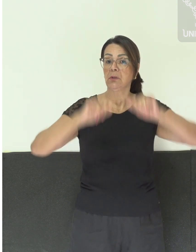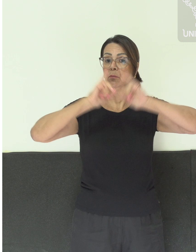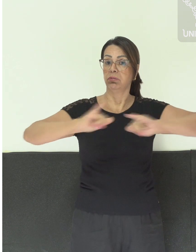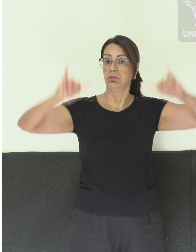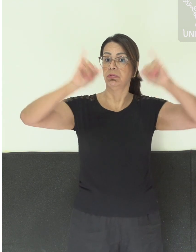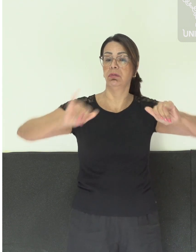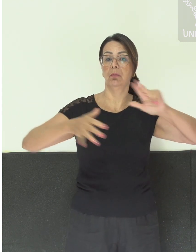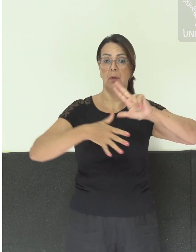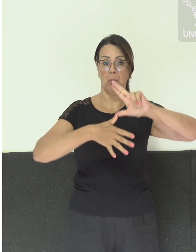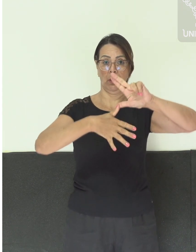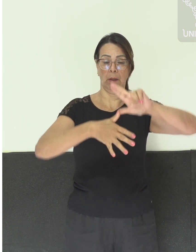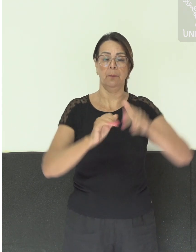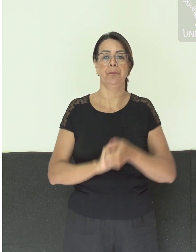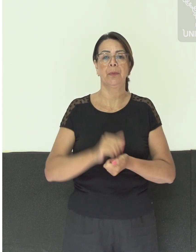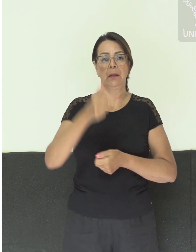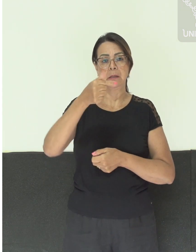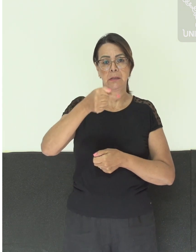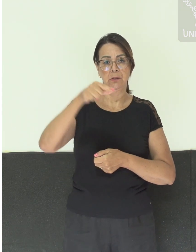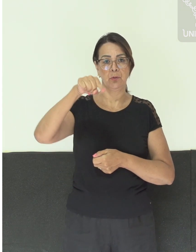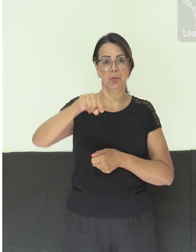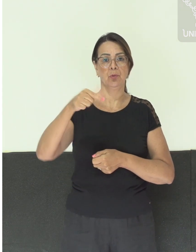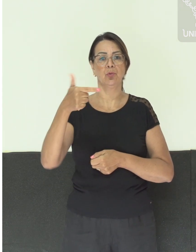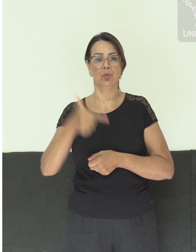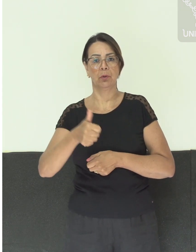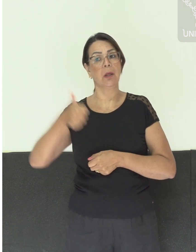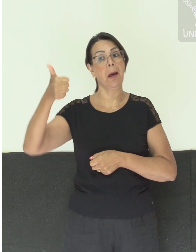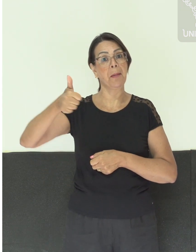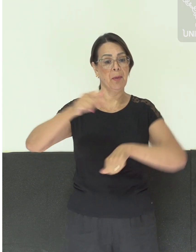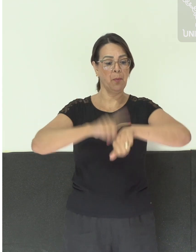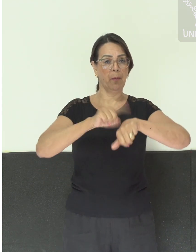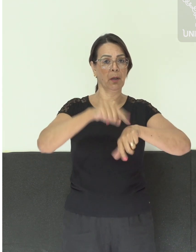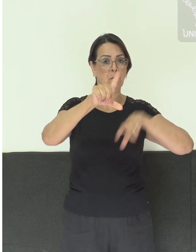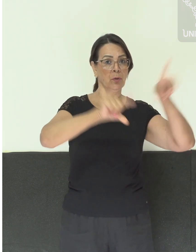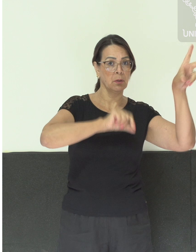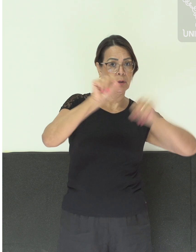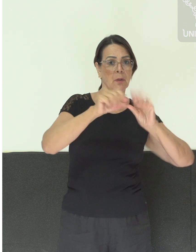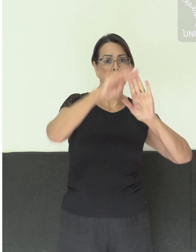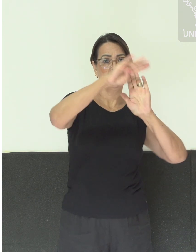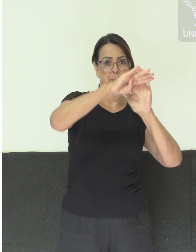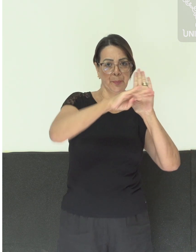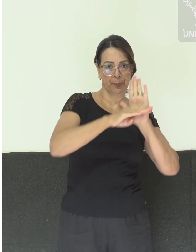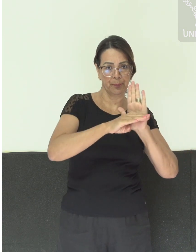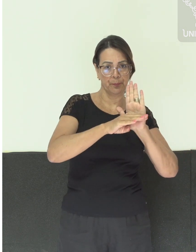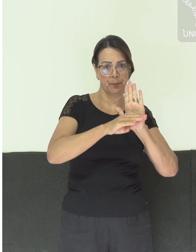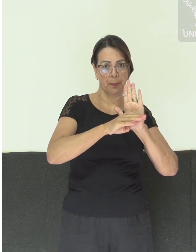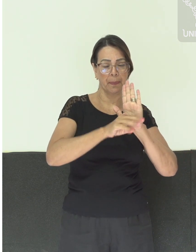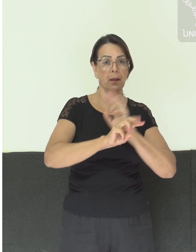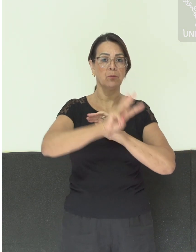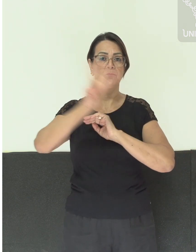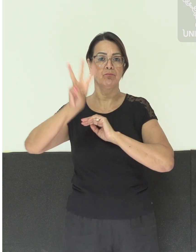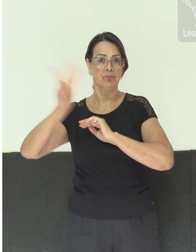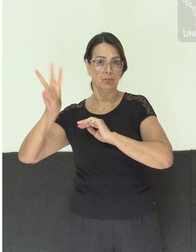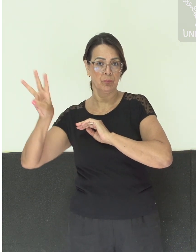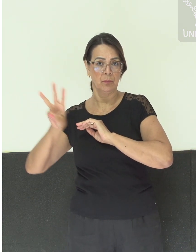UNILA. 7.2. Na primeira etapa de seleção e classificação, pela plataforma do Sistema